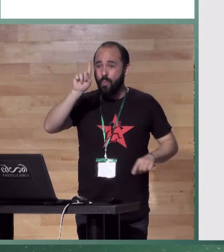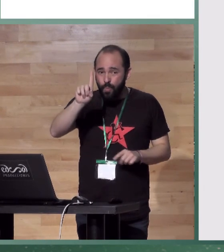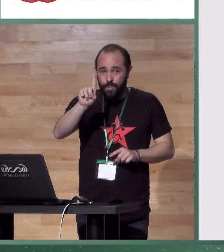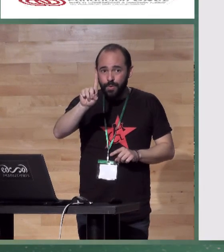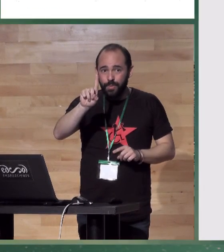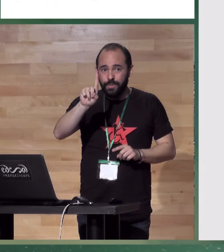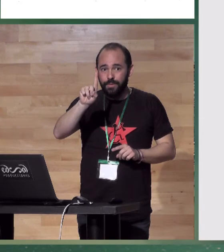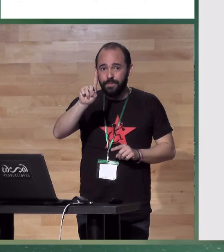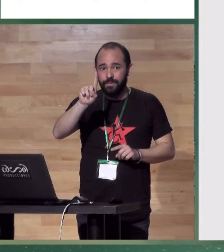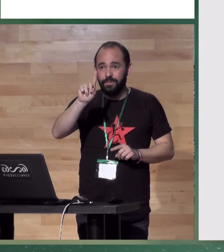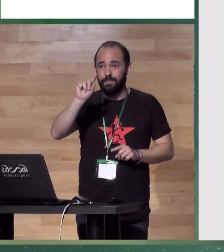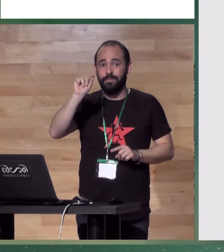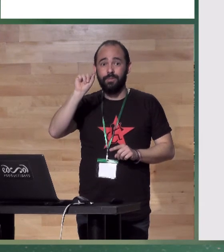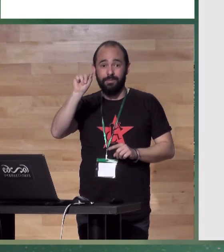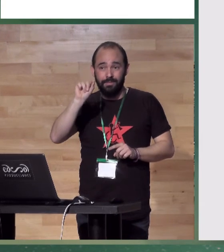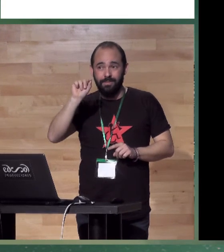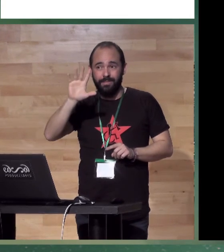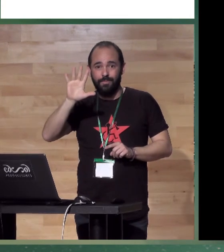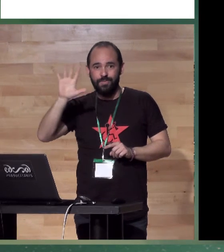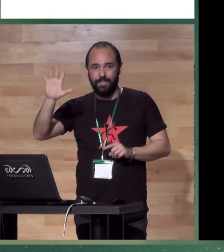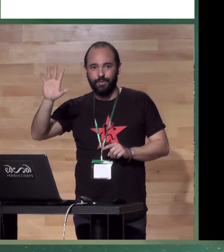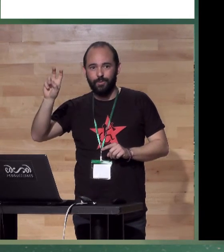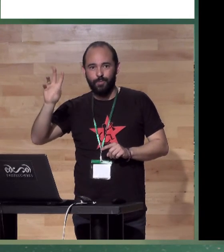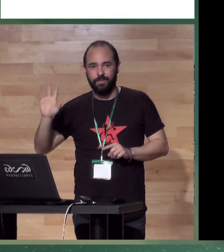La duración es de